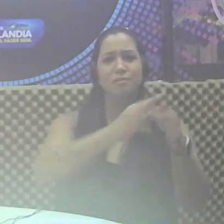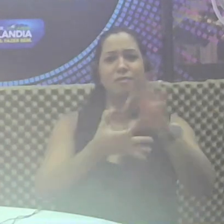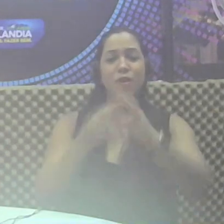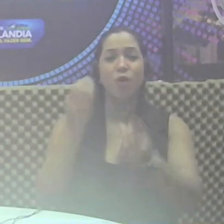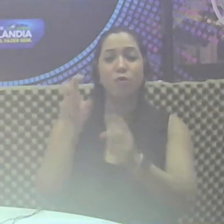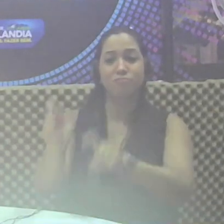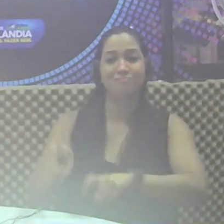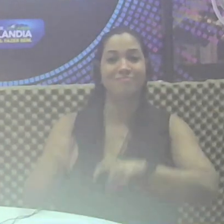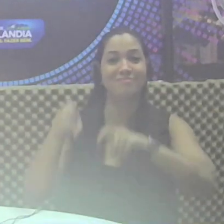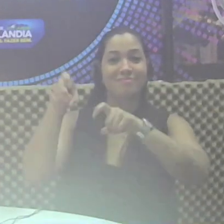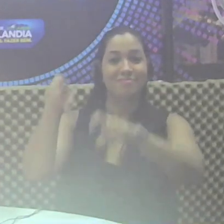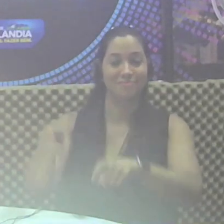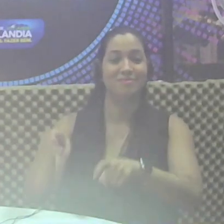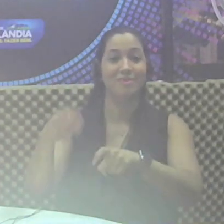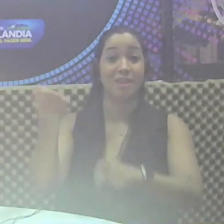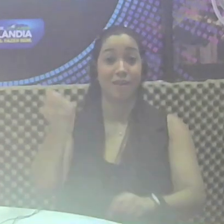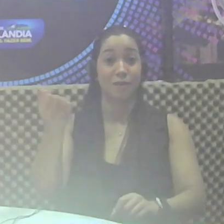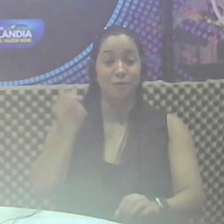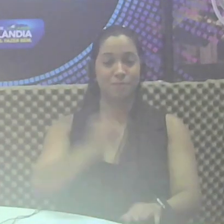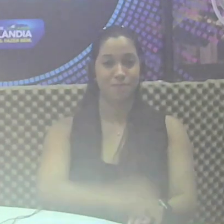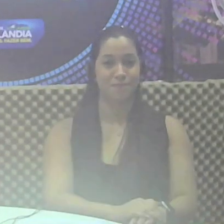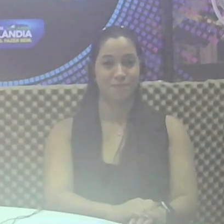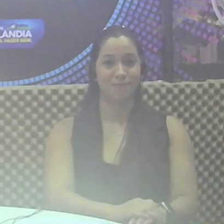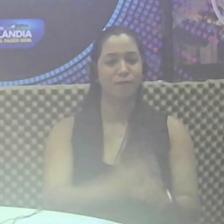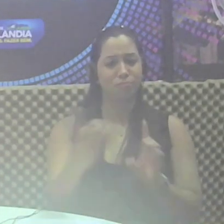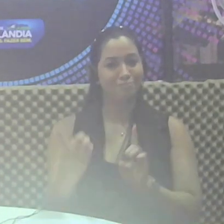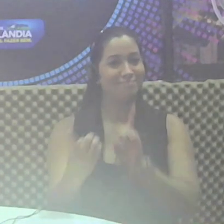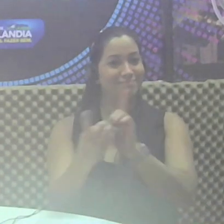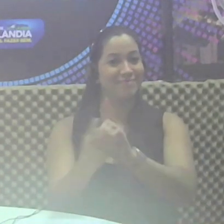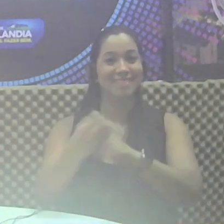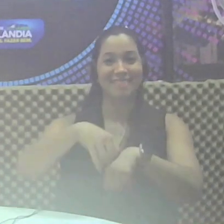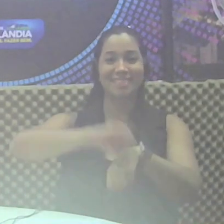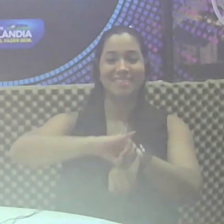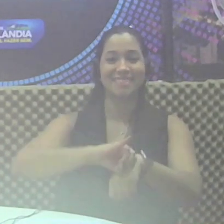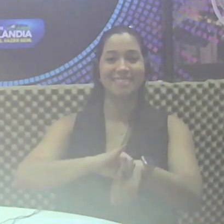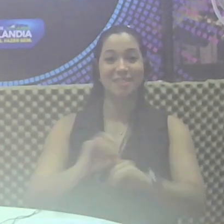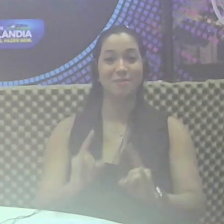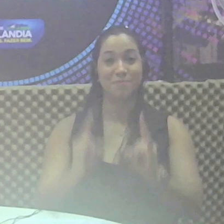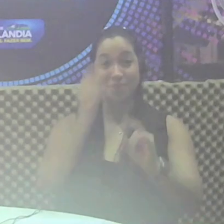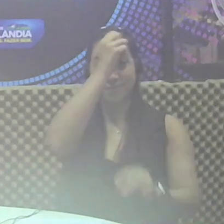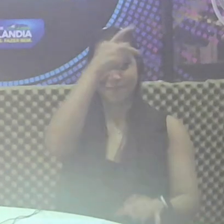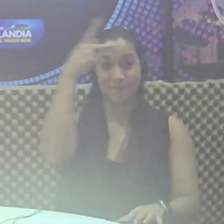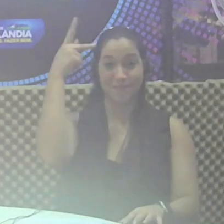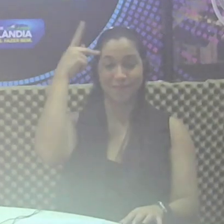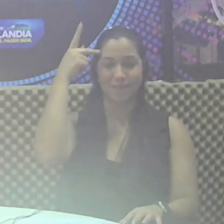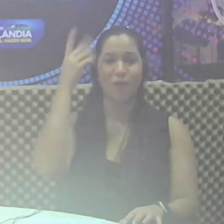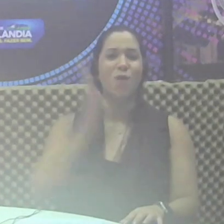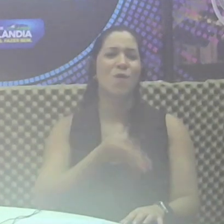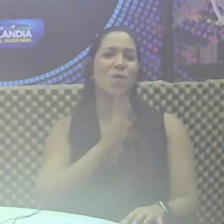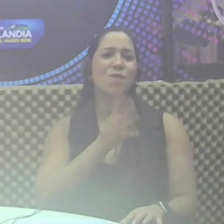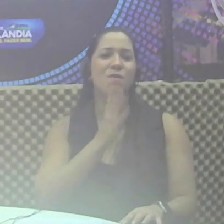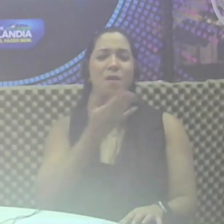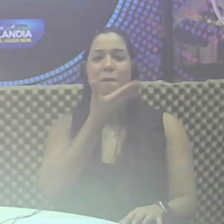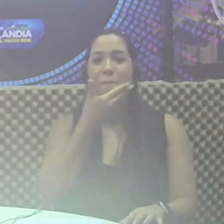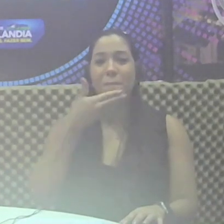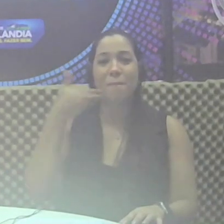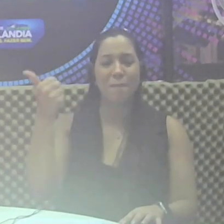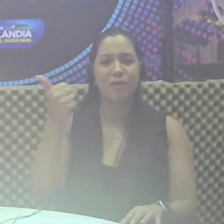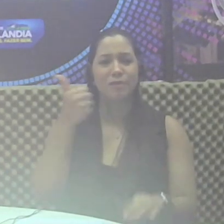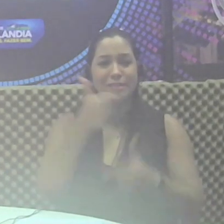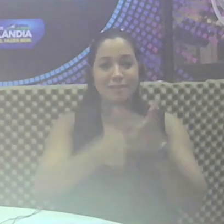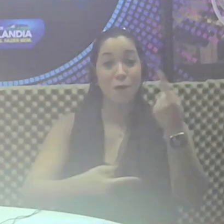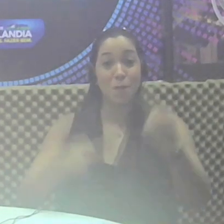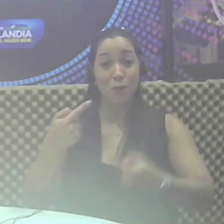agropecuária e produtiva leiteira. E no encontro no Centro Administrativo Municipal, puderam conhecer as melhores práticas e